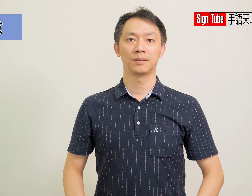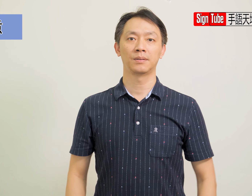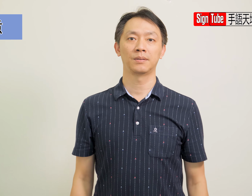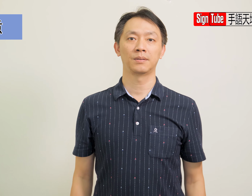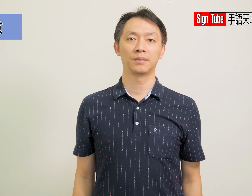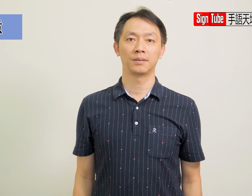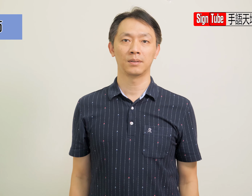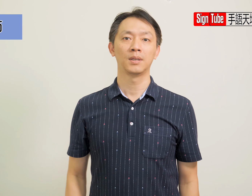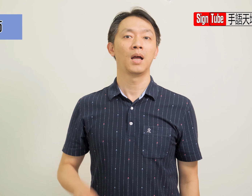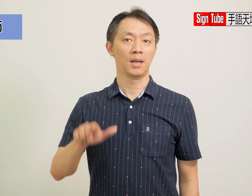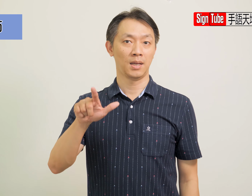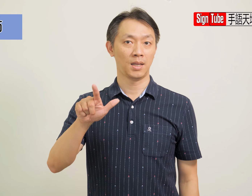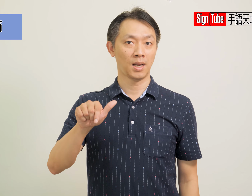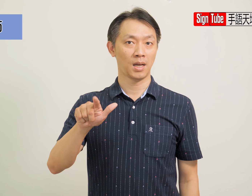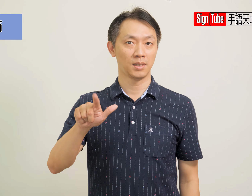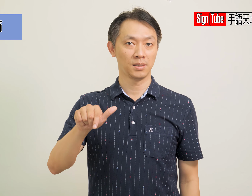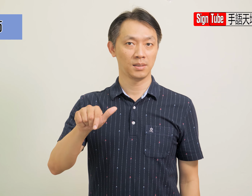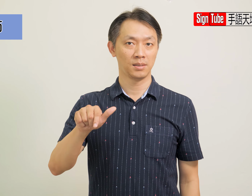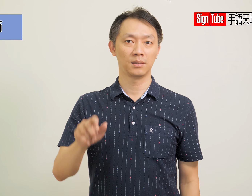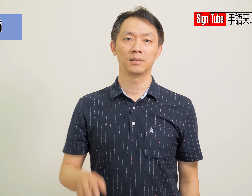做香喷喷饭